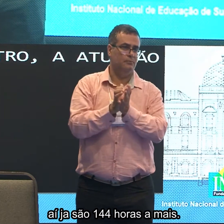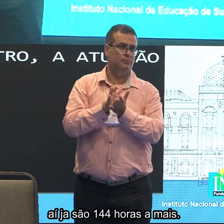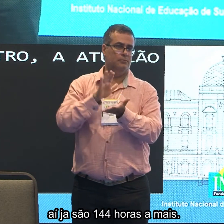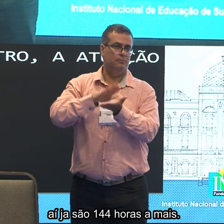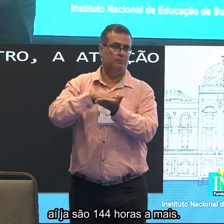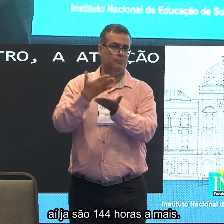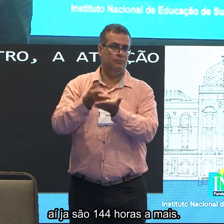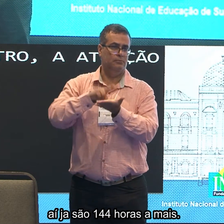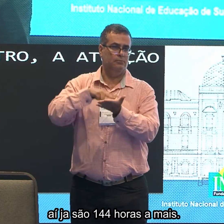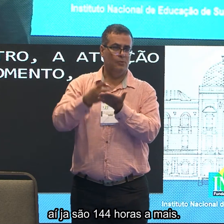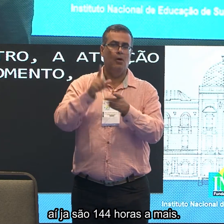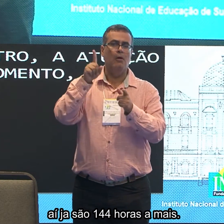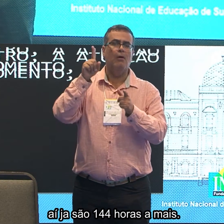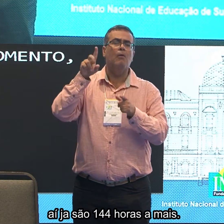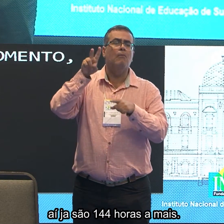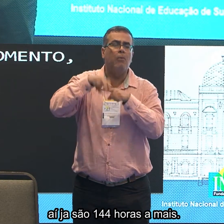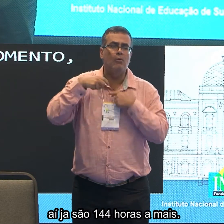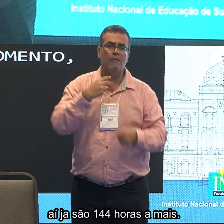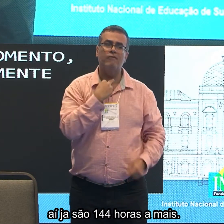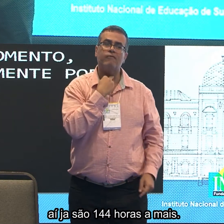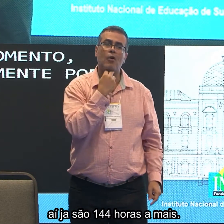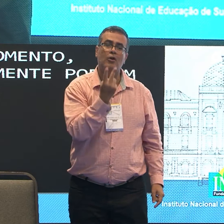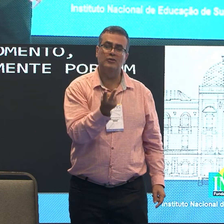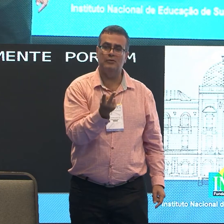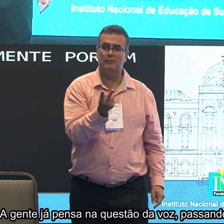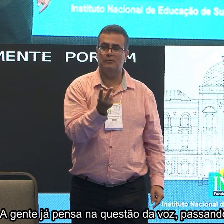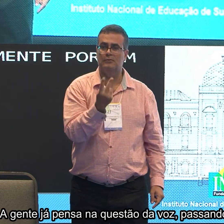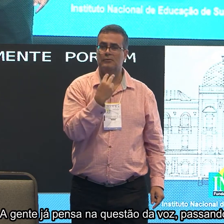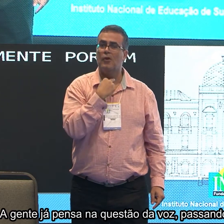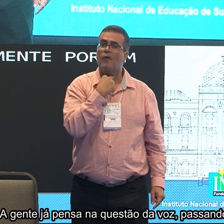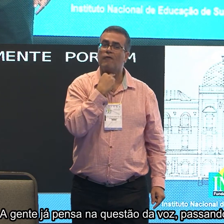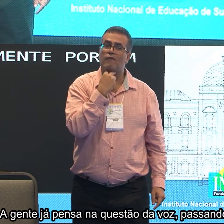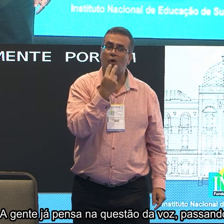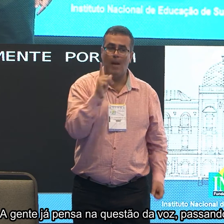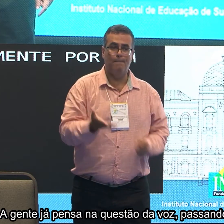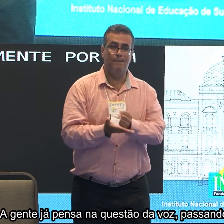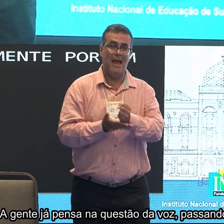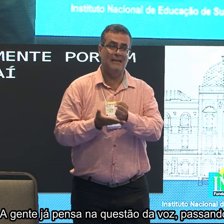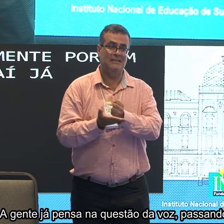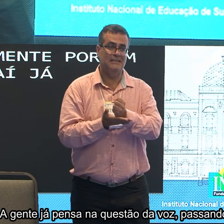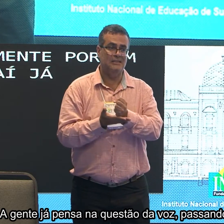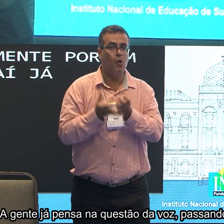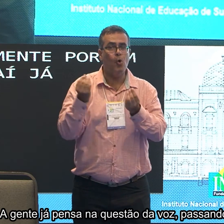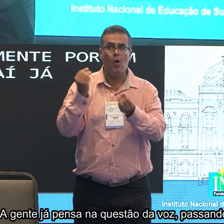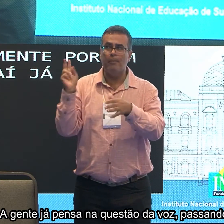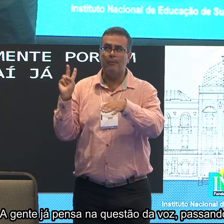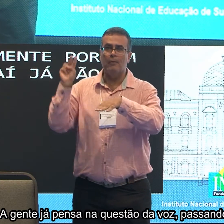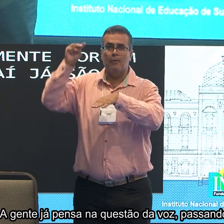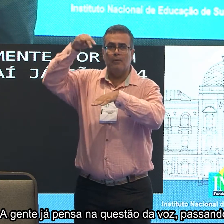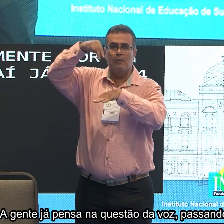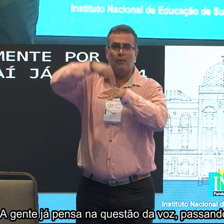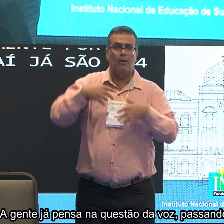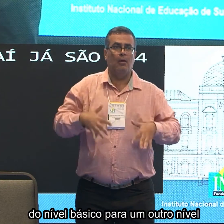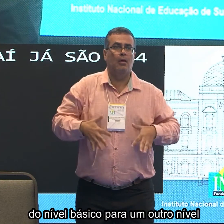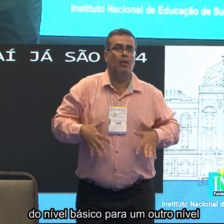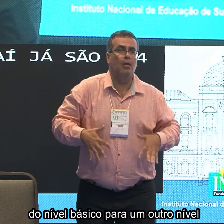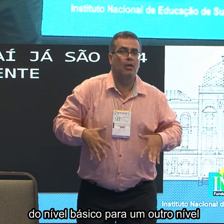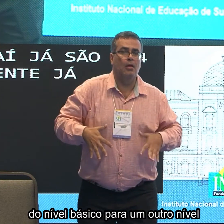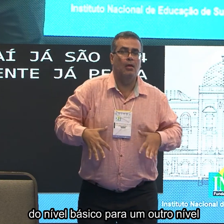são 144 horas mais. E aí a gente já pensa na questão da voz, já passando do nível básico